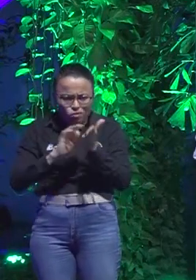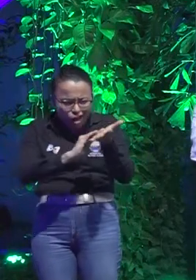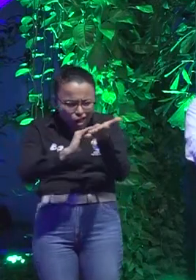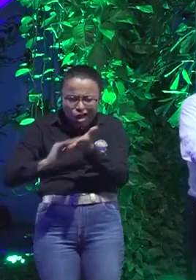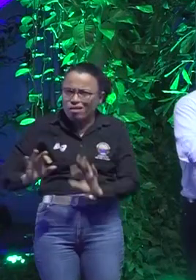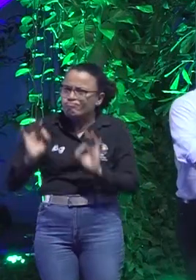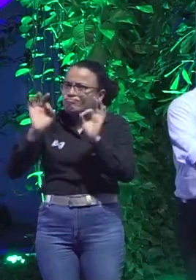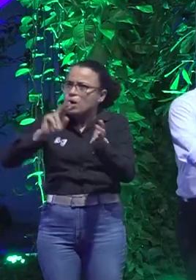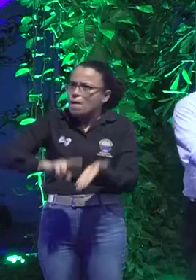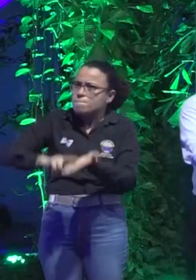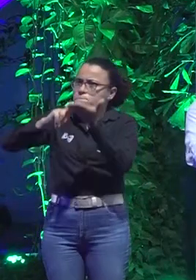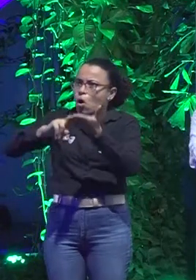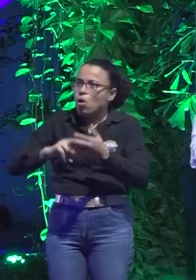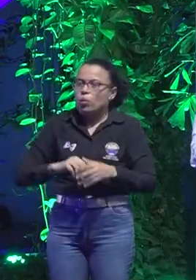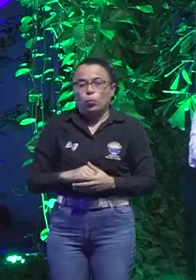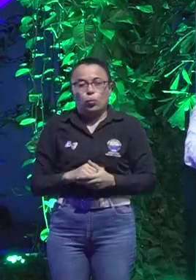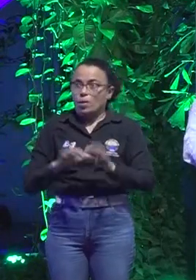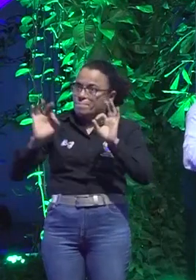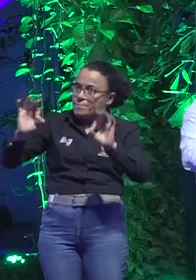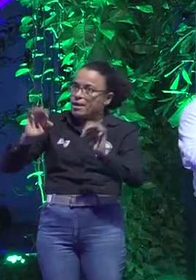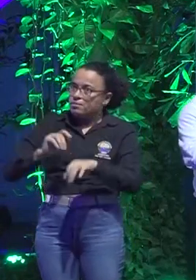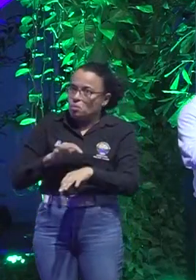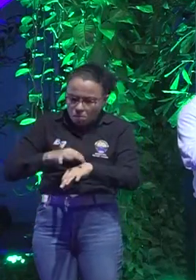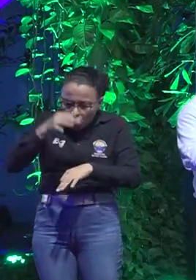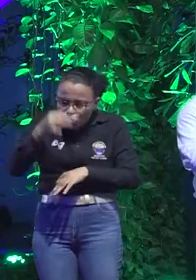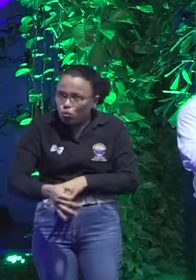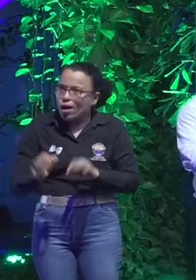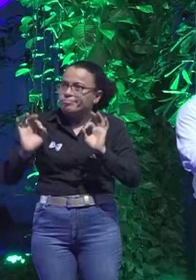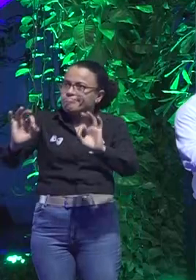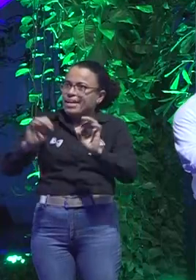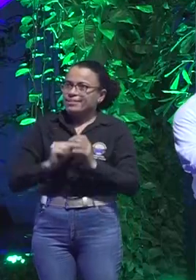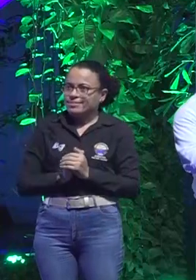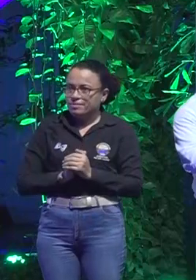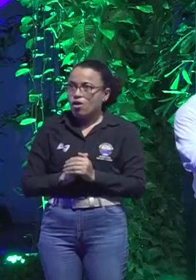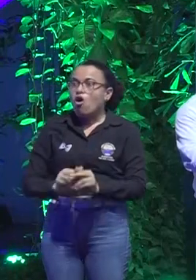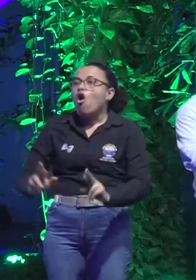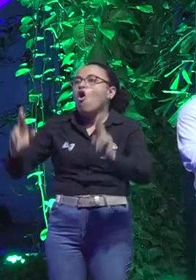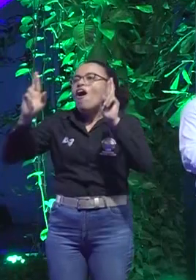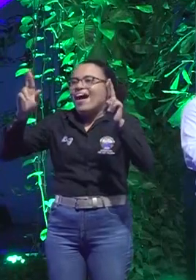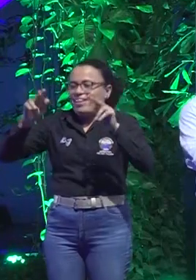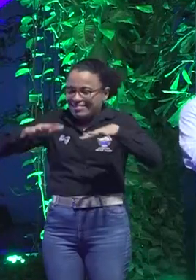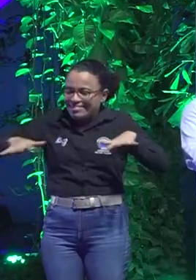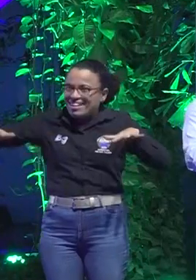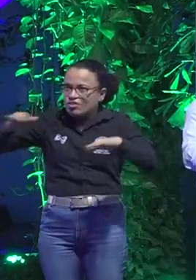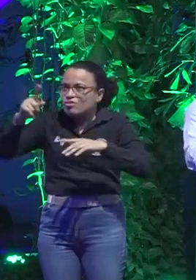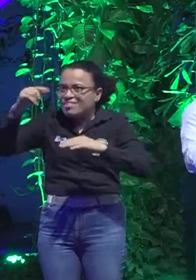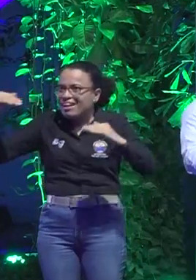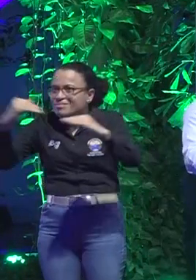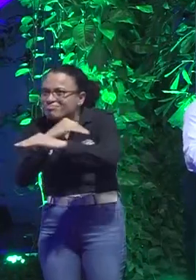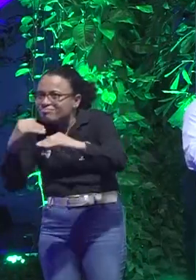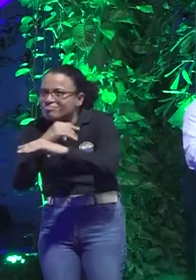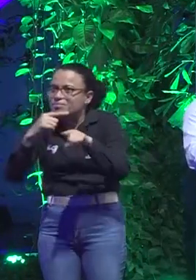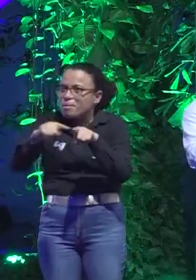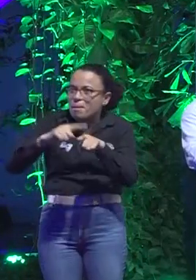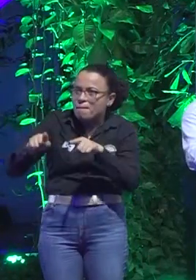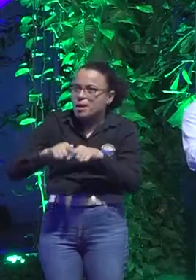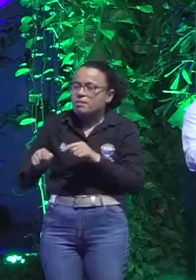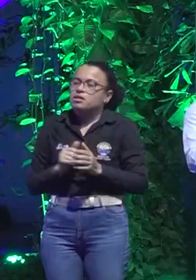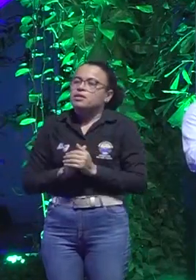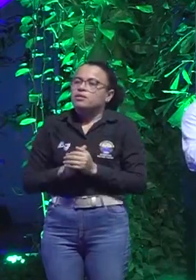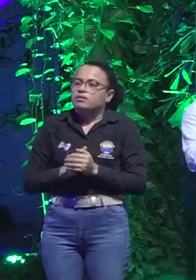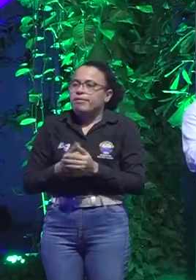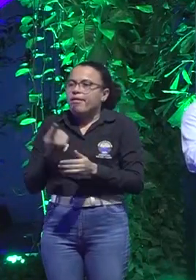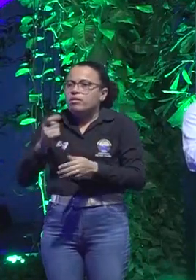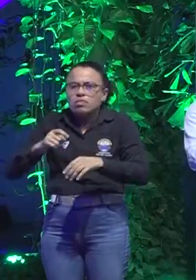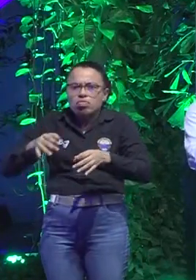ojalá si fuesen las obras públicas en nuestro territorio, que ahorita por arte de magia, en este mes empiezan a inaugurarse todas las cosas que no se han hecho. Deberíamos